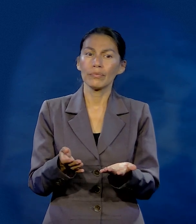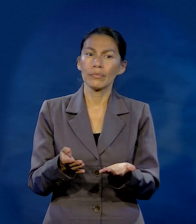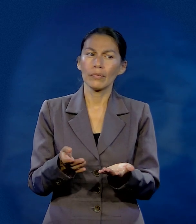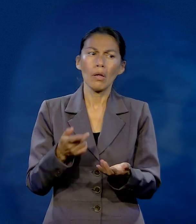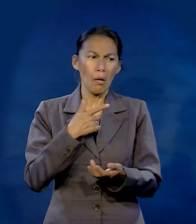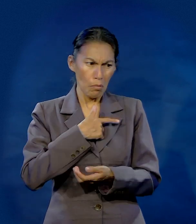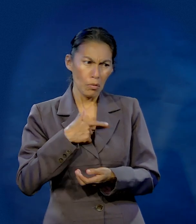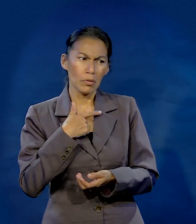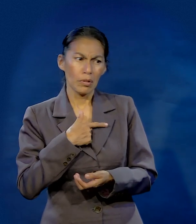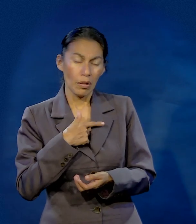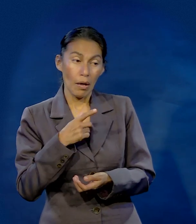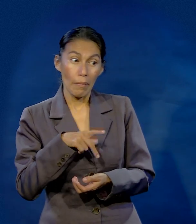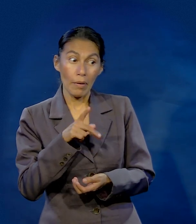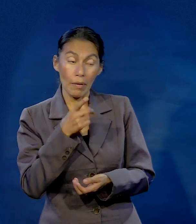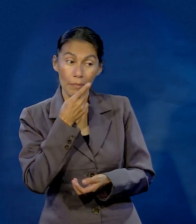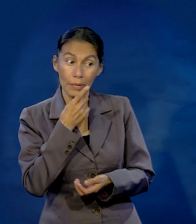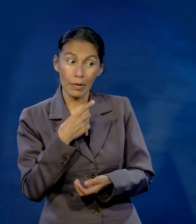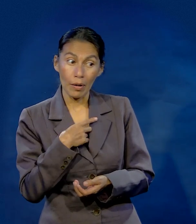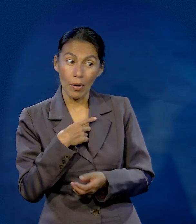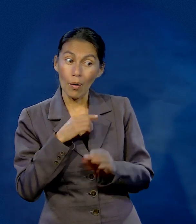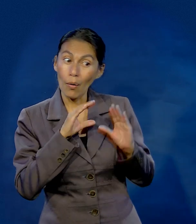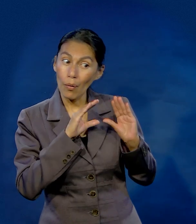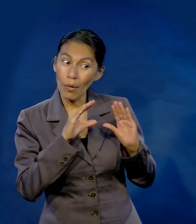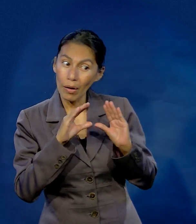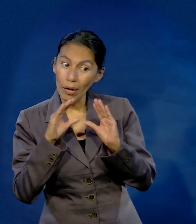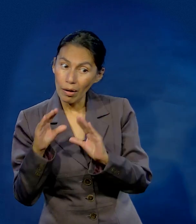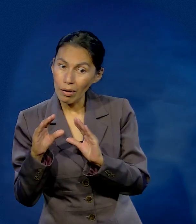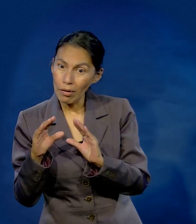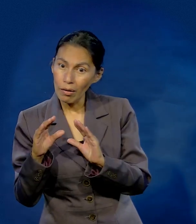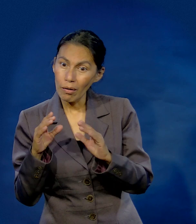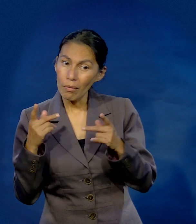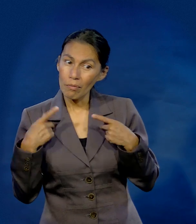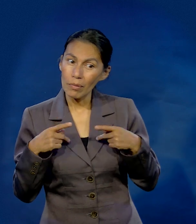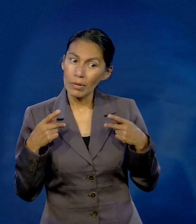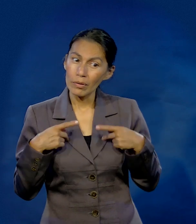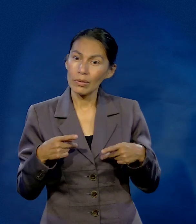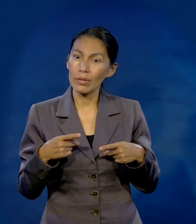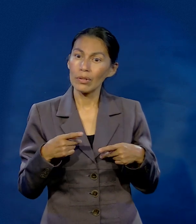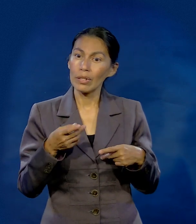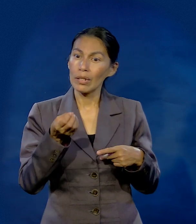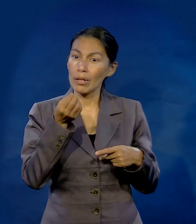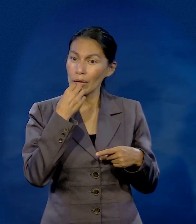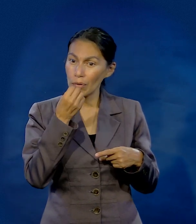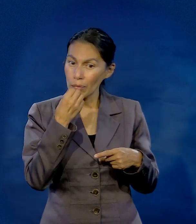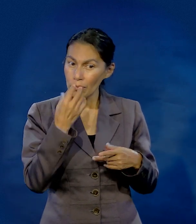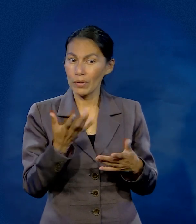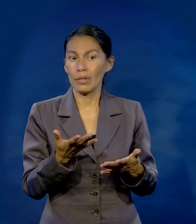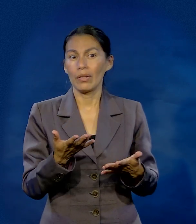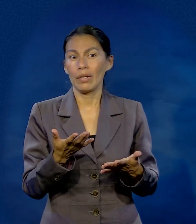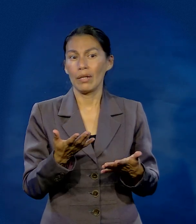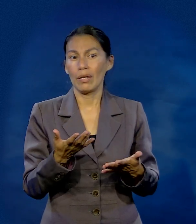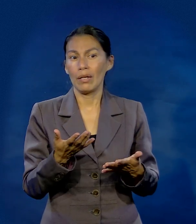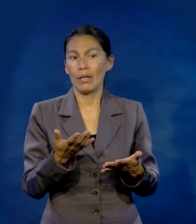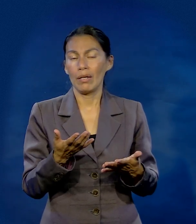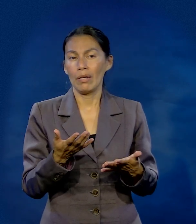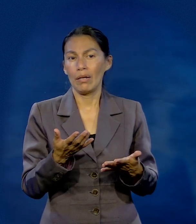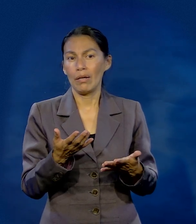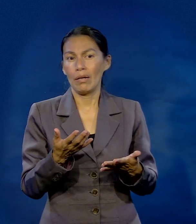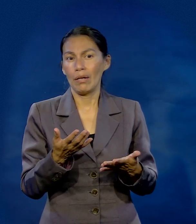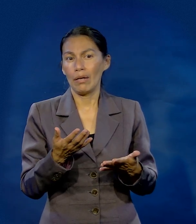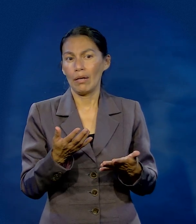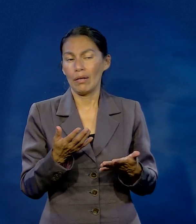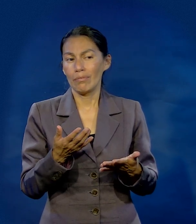no la voy a mencionar pero yo no Oye no quieren tu esposa tus niños y tú